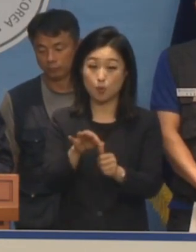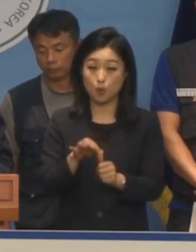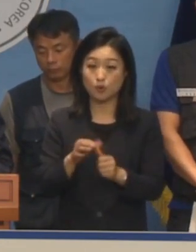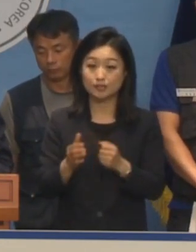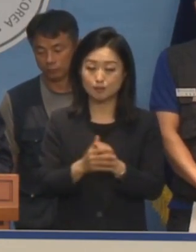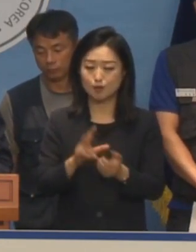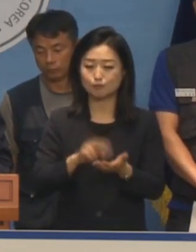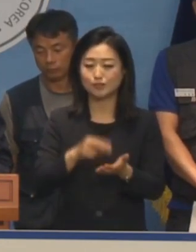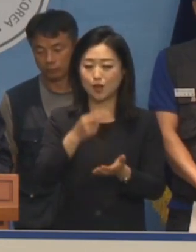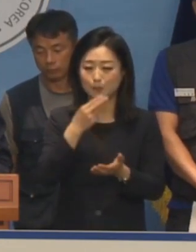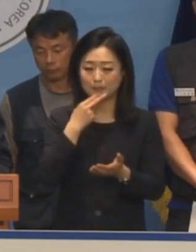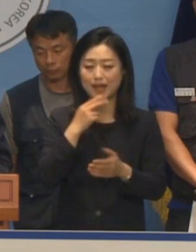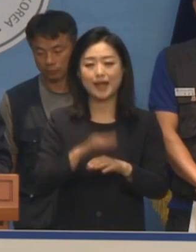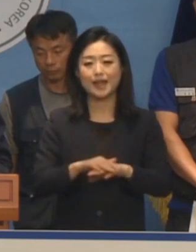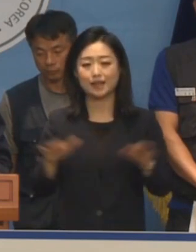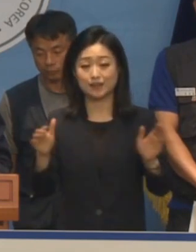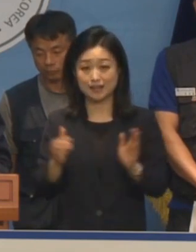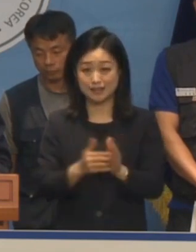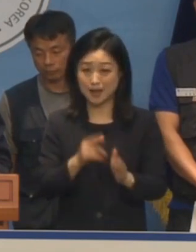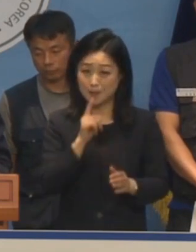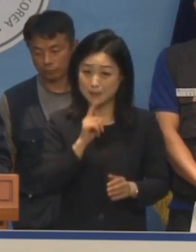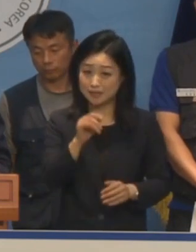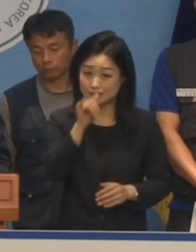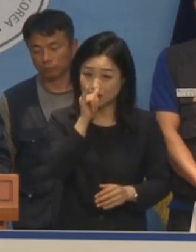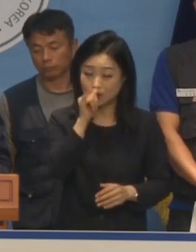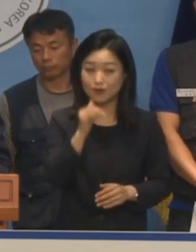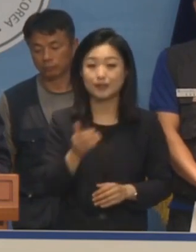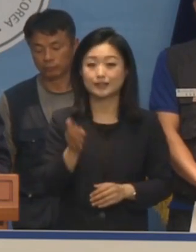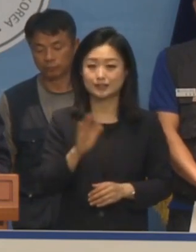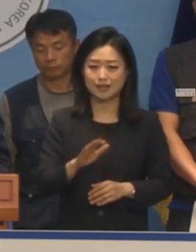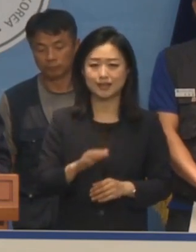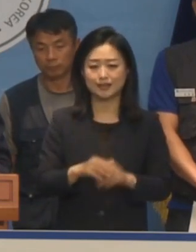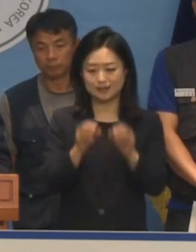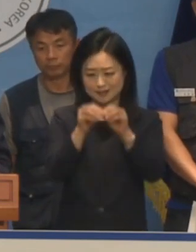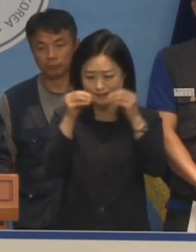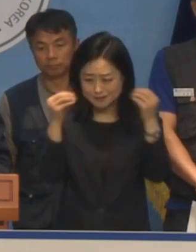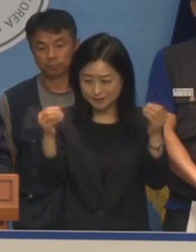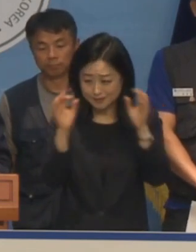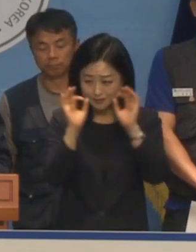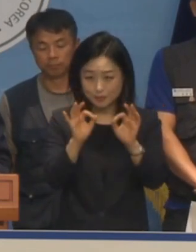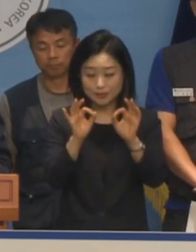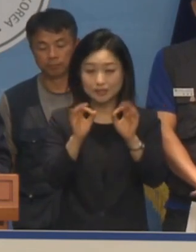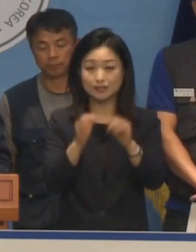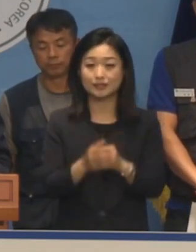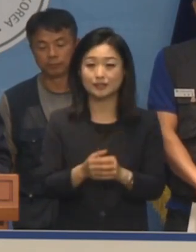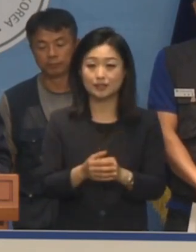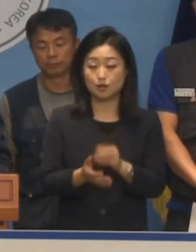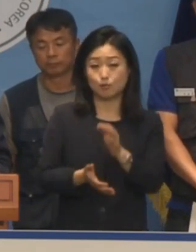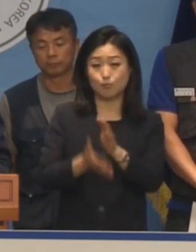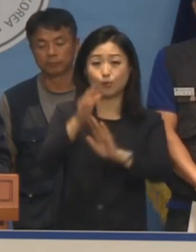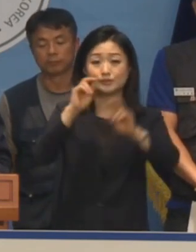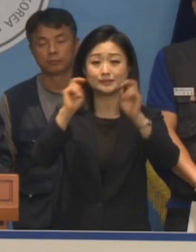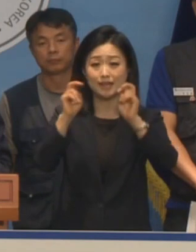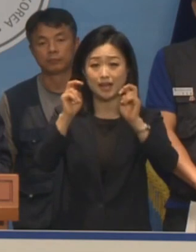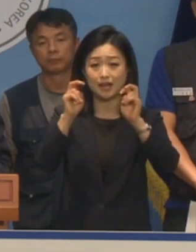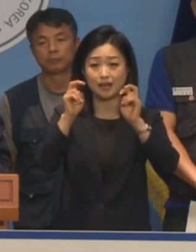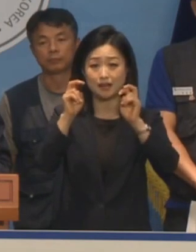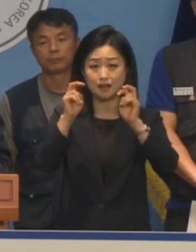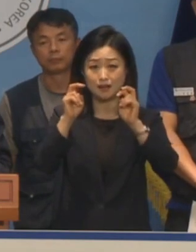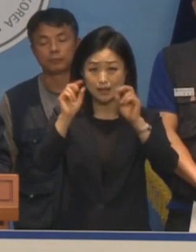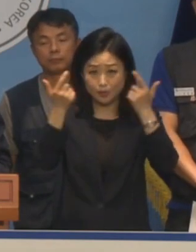해소했다고 하는 현대제철 측의 주장이 있지만 사업을 사실상 지휘도 가는 원청 자력이 없는